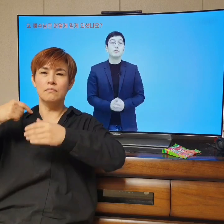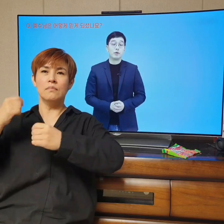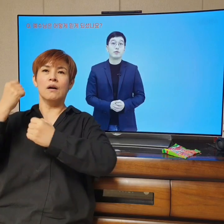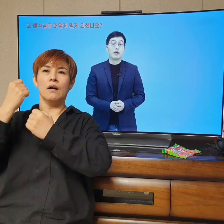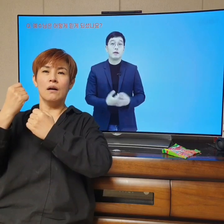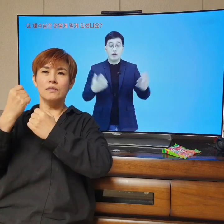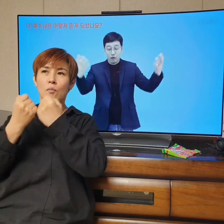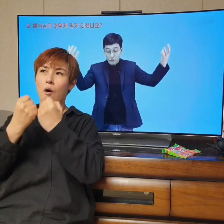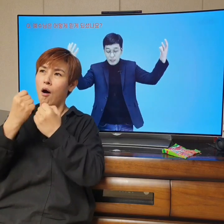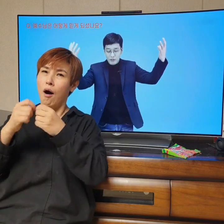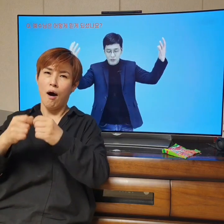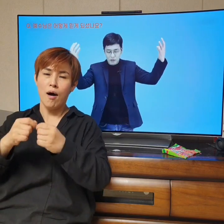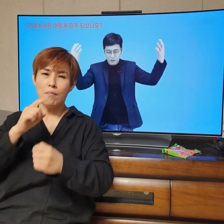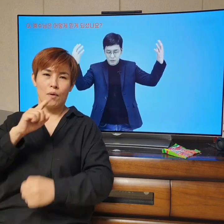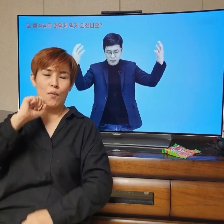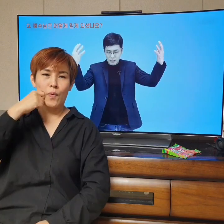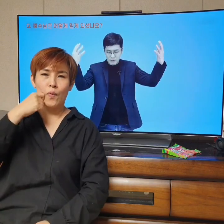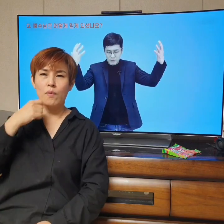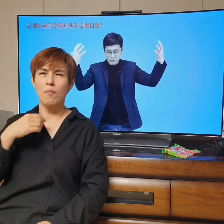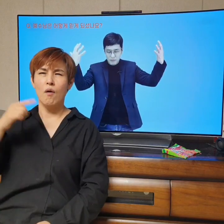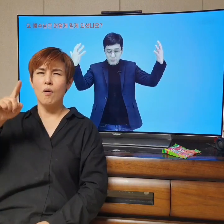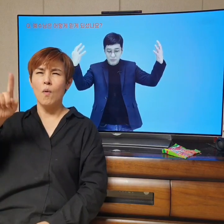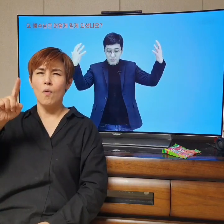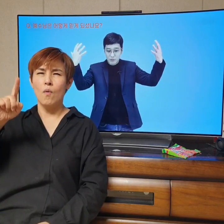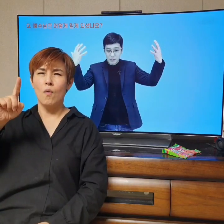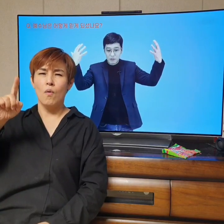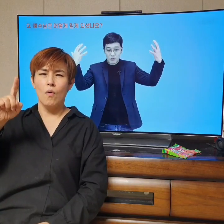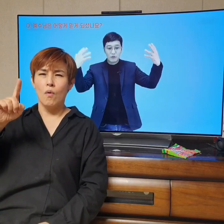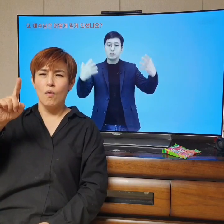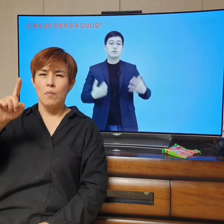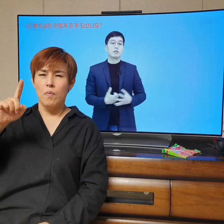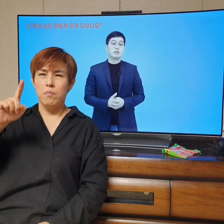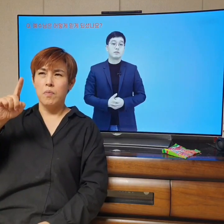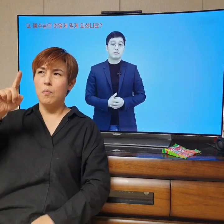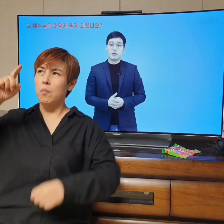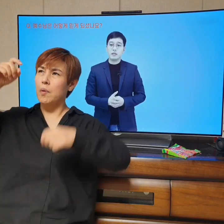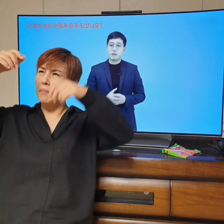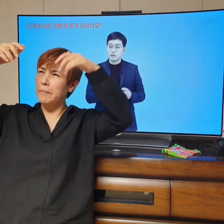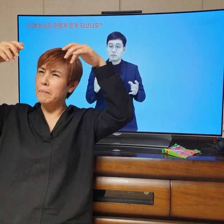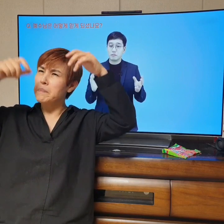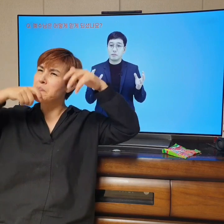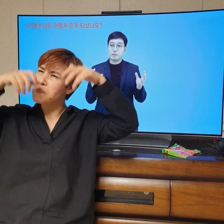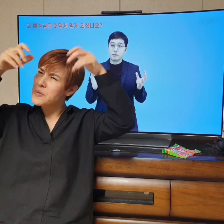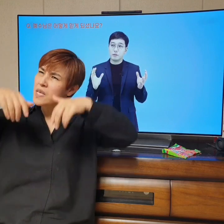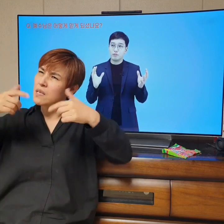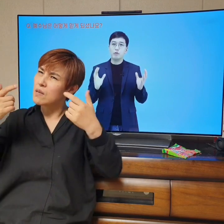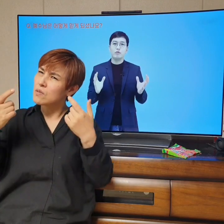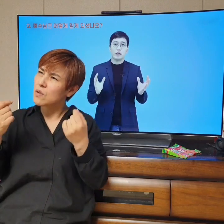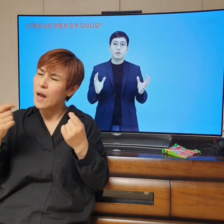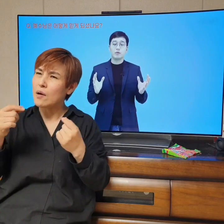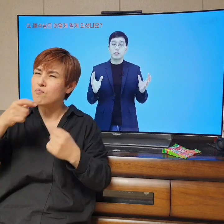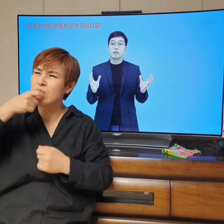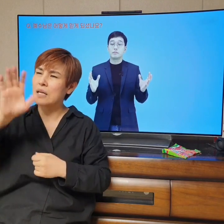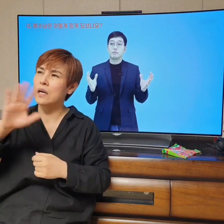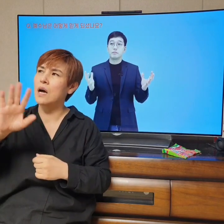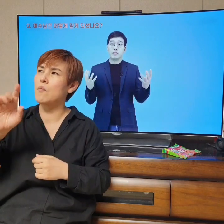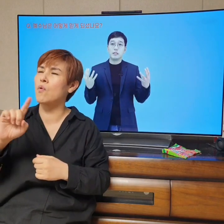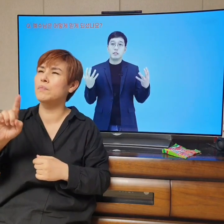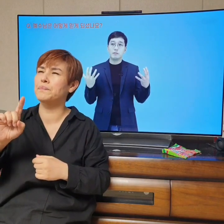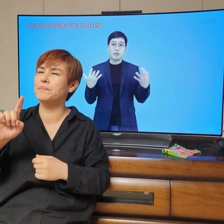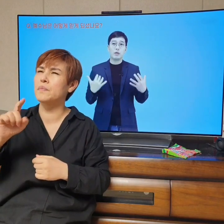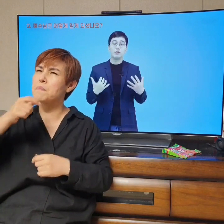제가 설명하기 너무 어려운데 위에서 뭔가 이렇게 뭐 이렇게 떨어지는 것 같은 물도 아니고